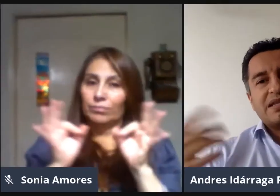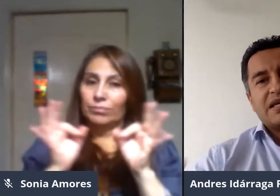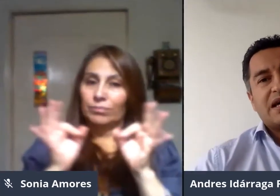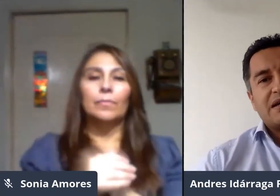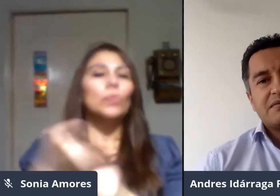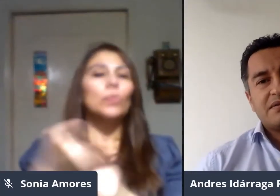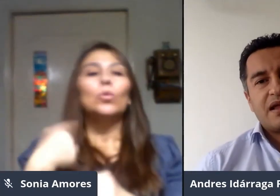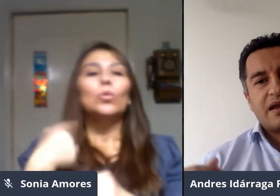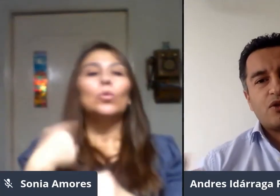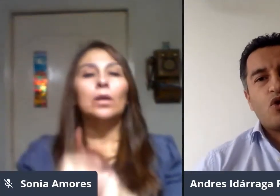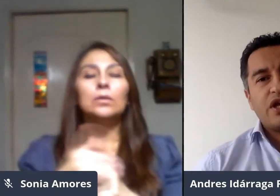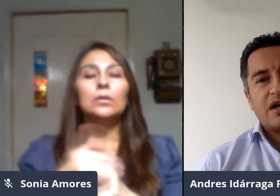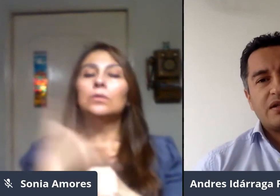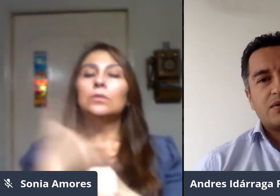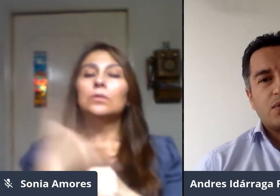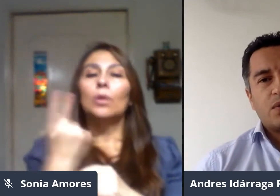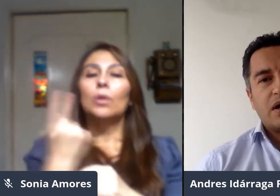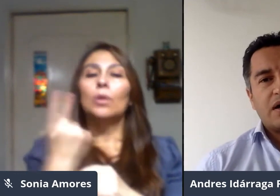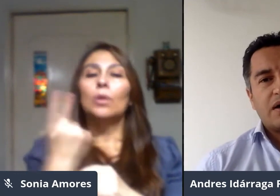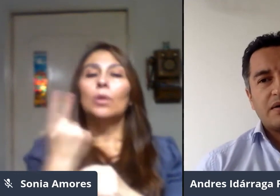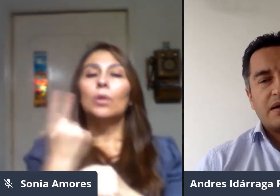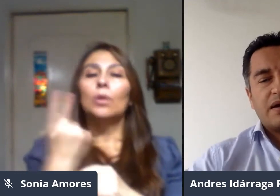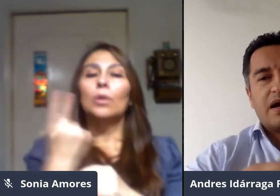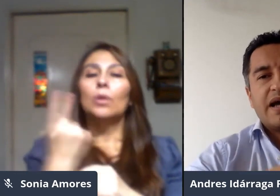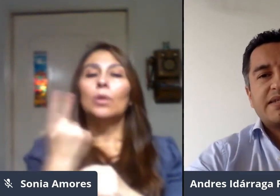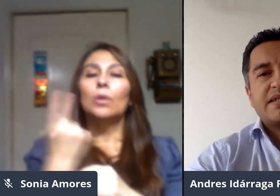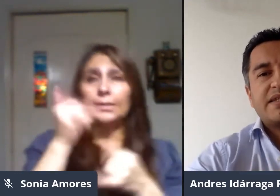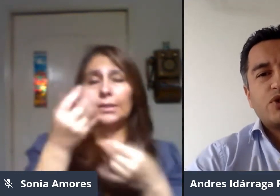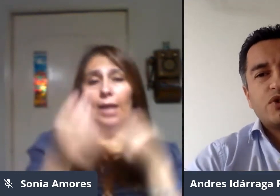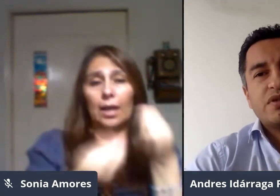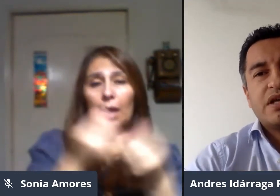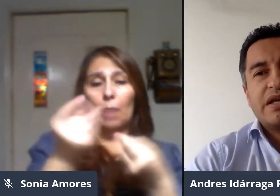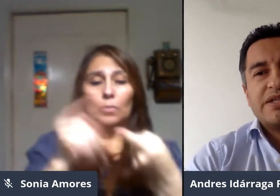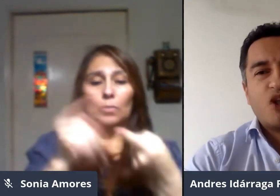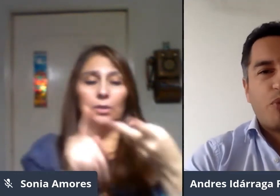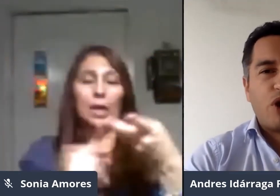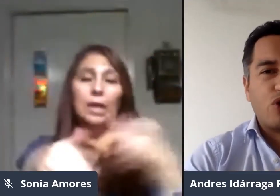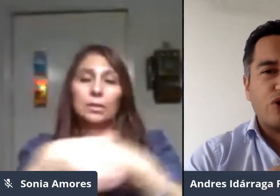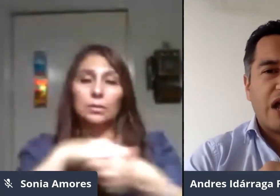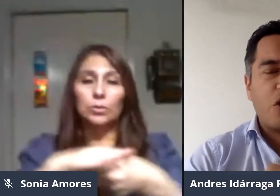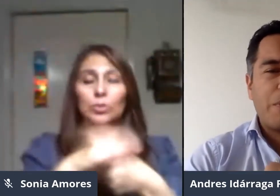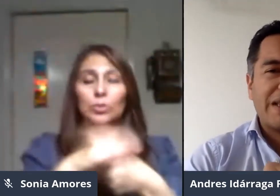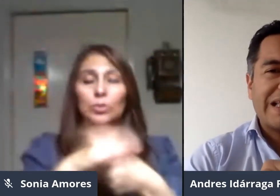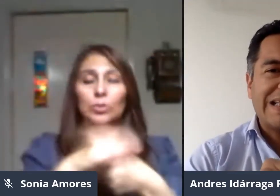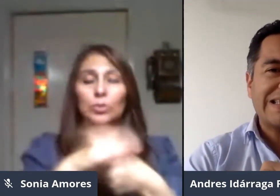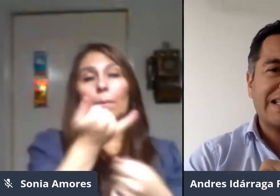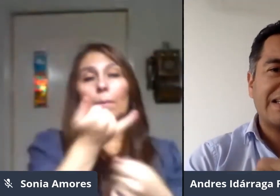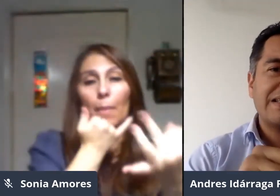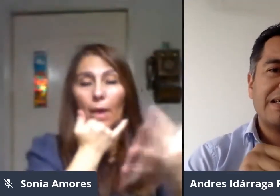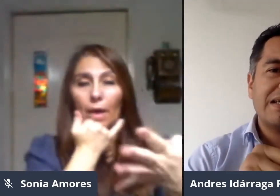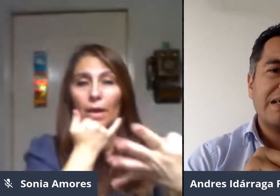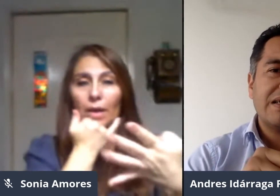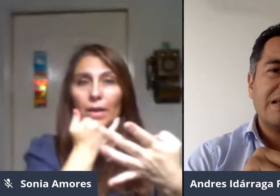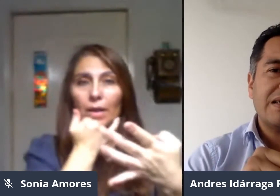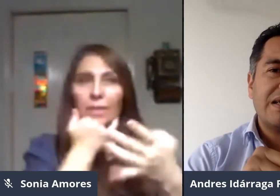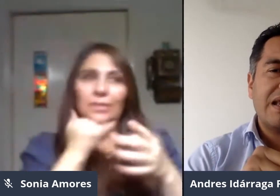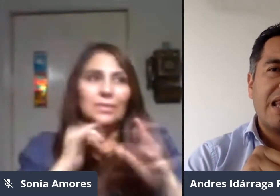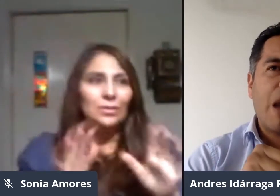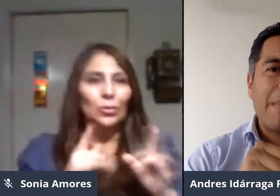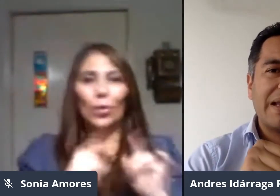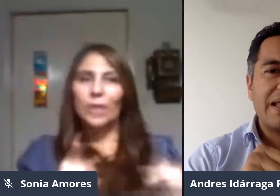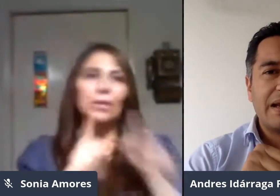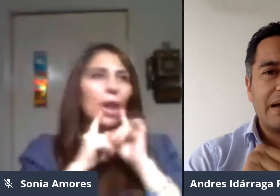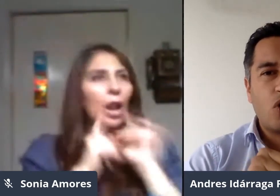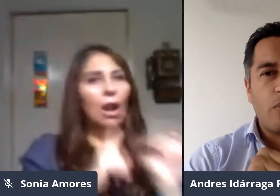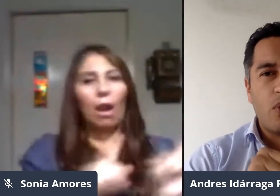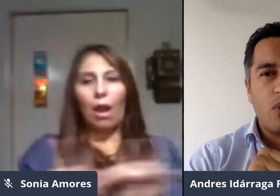la semántica, la retórica en torno a esta situación, sino por el contrario pretende ser